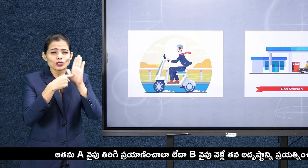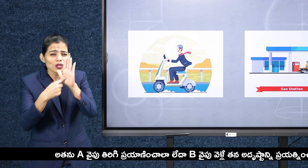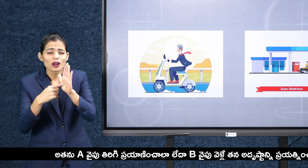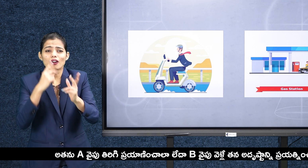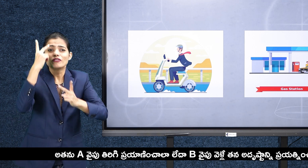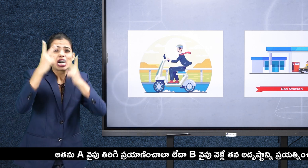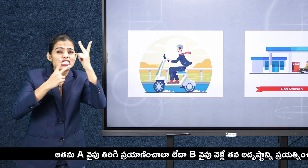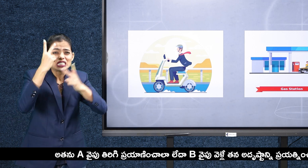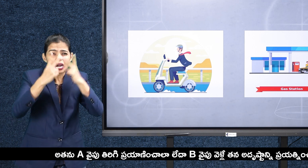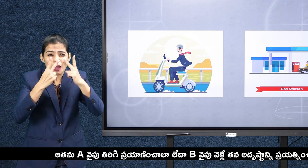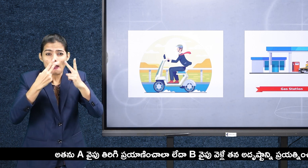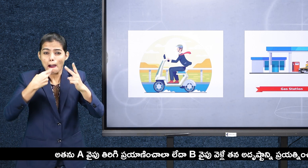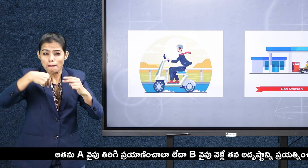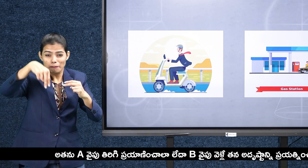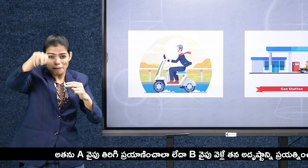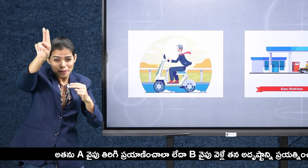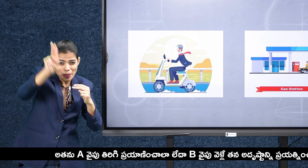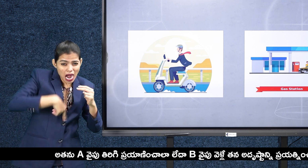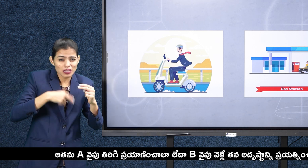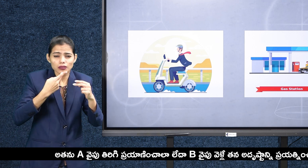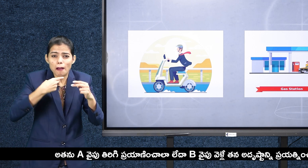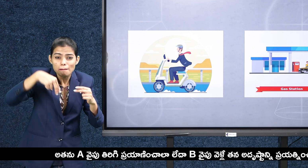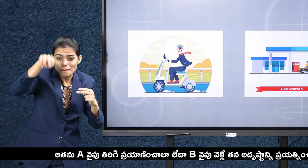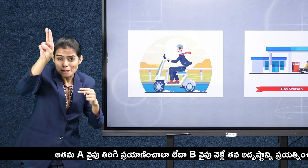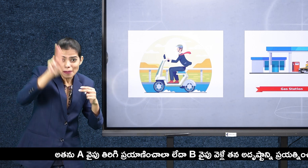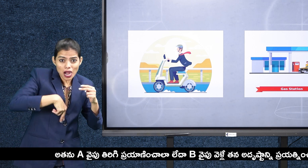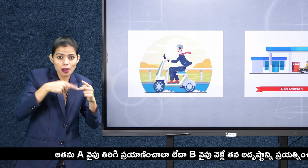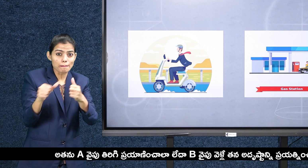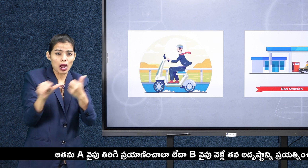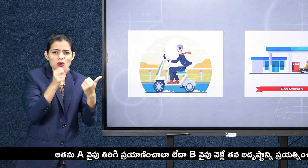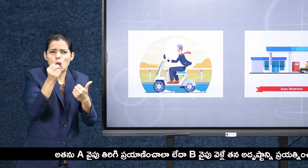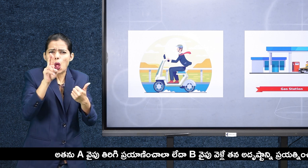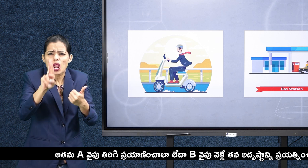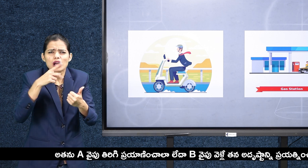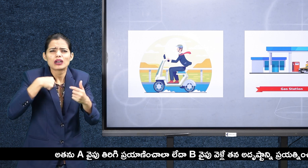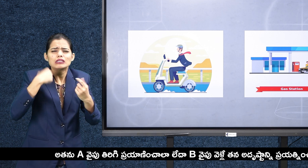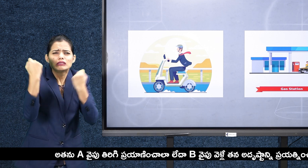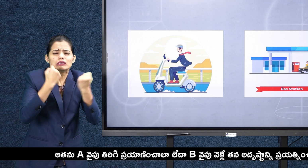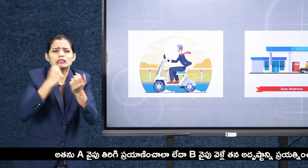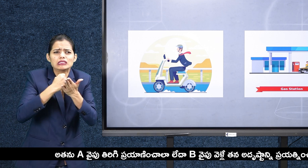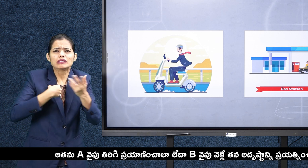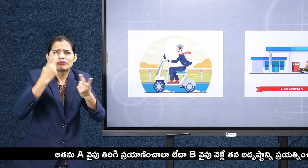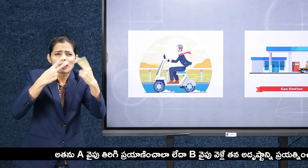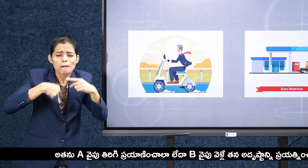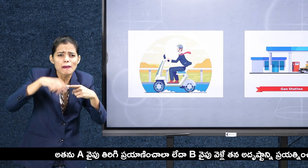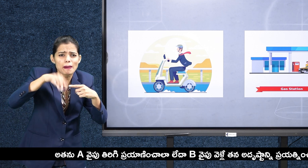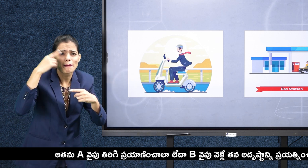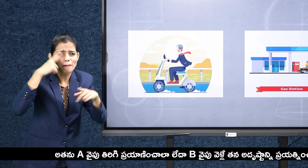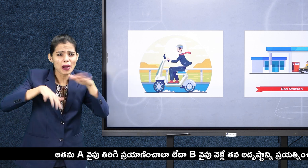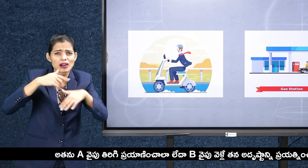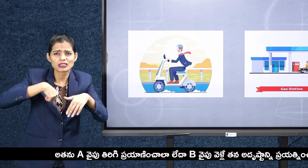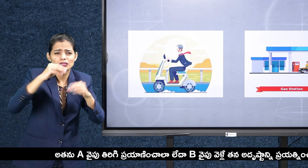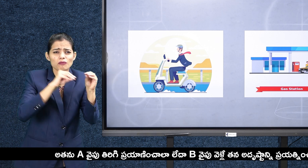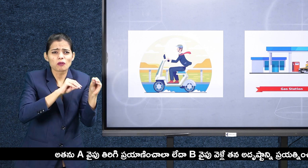అతను ఏ వైపు తిరిగి ప్రయాణించాలా లేదా బి వైపు వెళ్లే తన అదృష్టాన్ని ప్రయత్నించాలా?